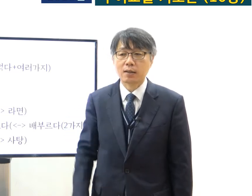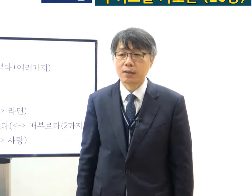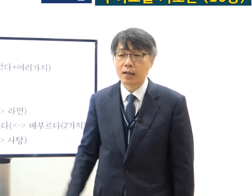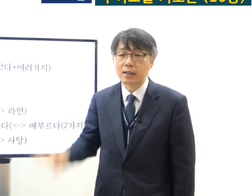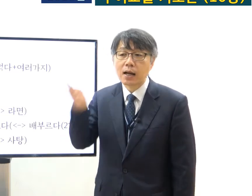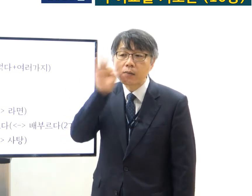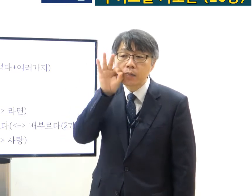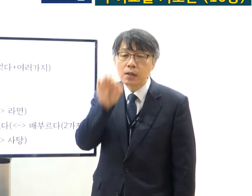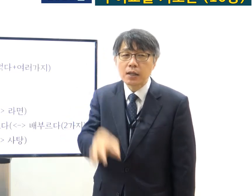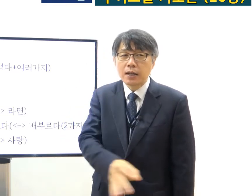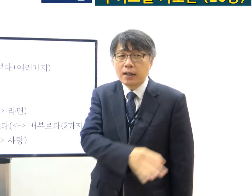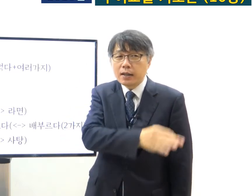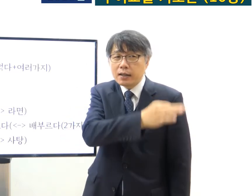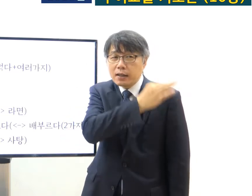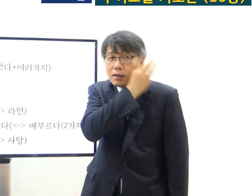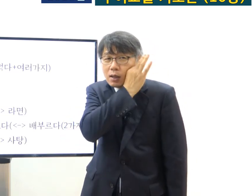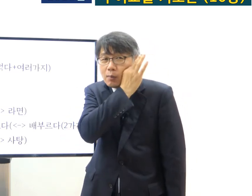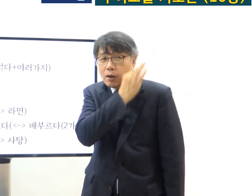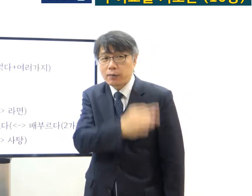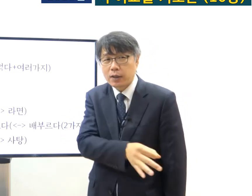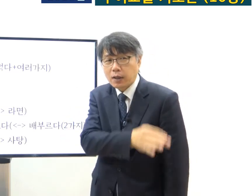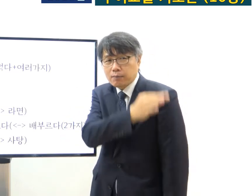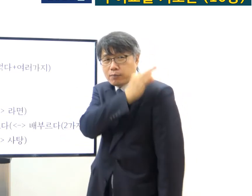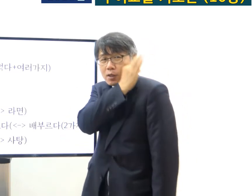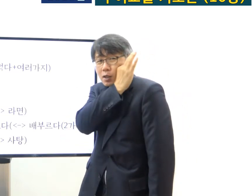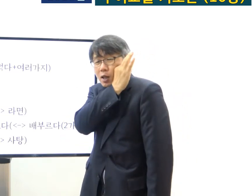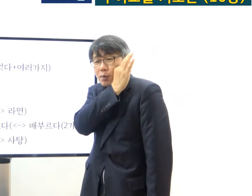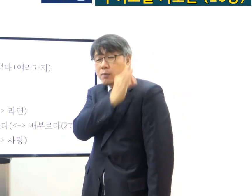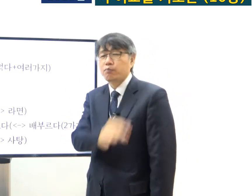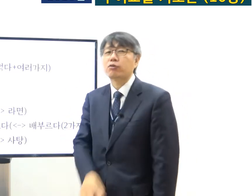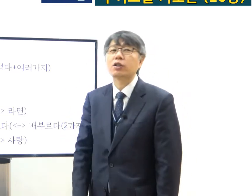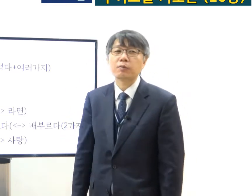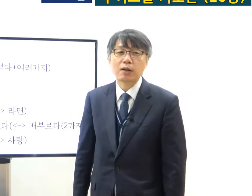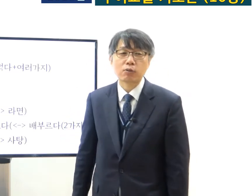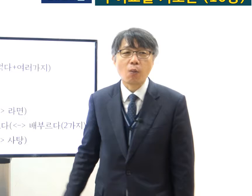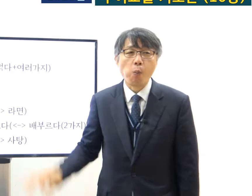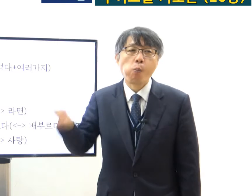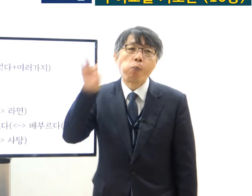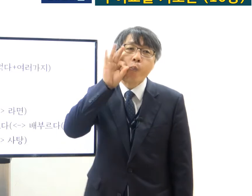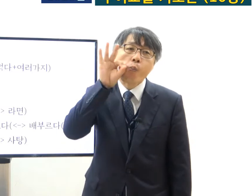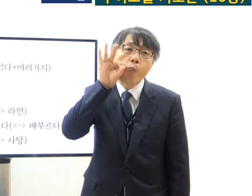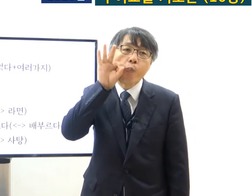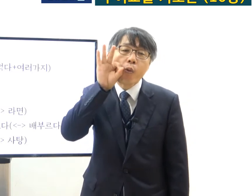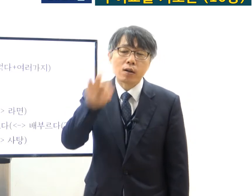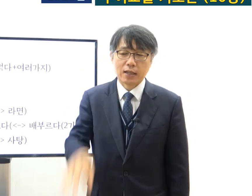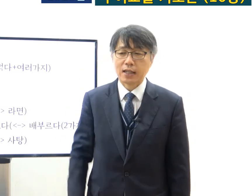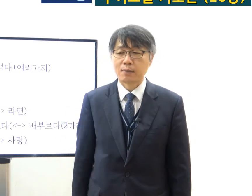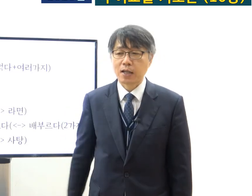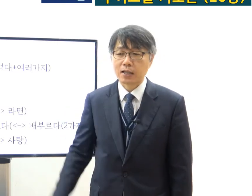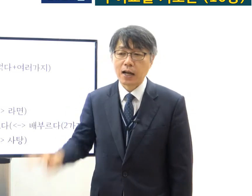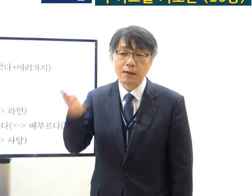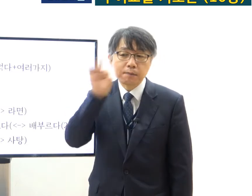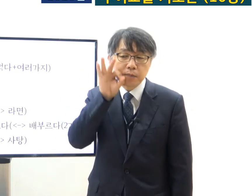사탕입니다. 사탕. 이렇게 하면 부끄럽다고요. 사탕입니다. 사탕.